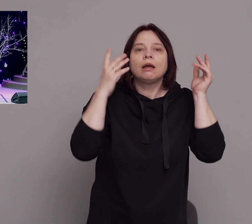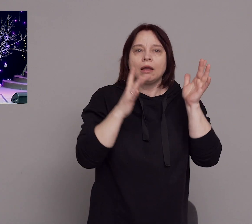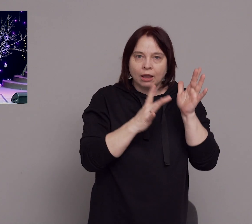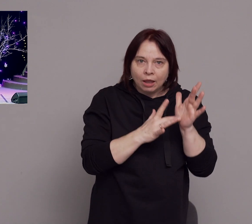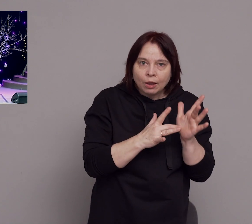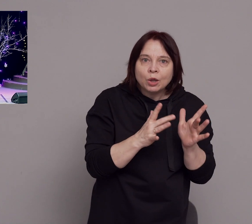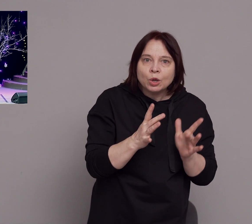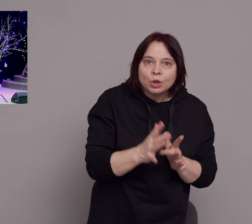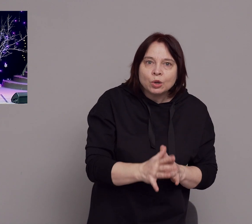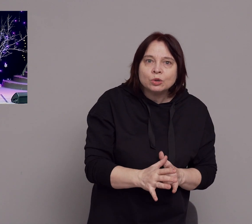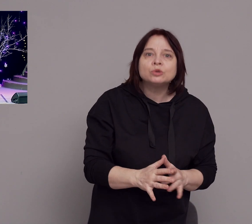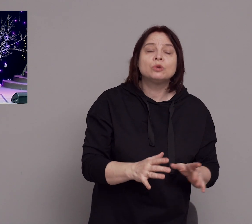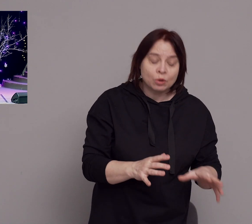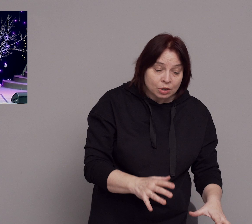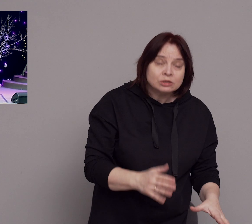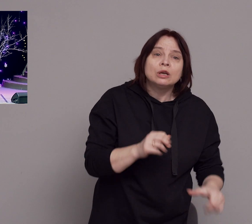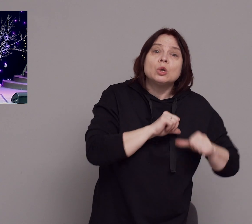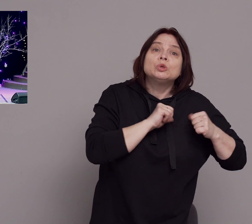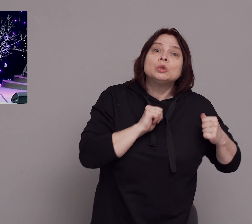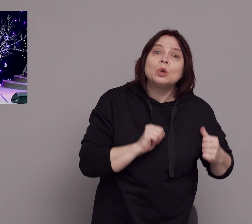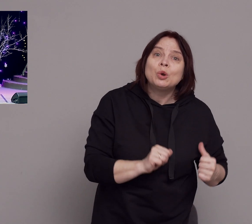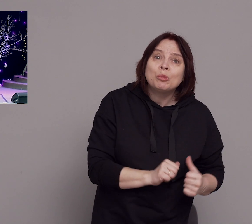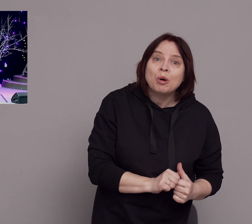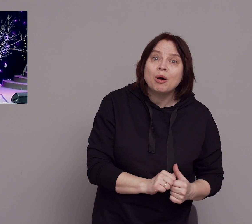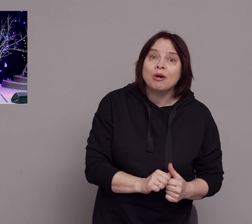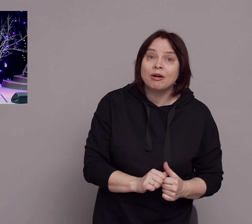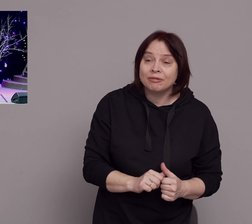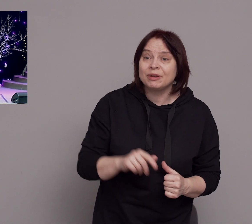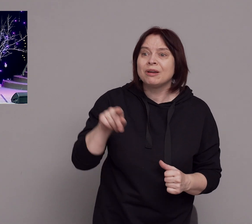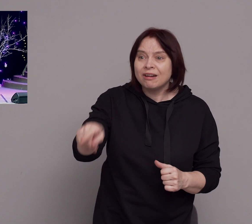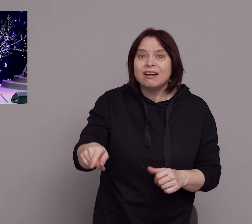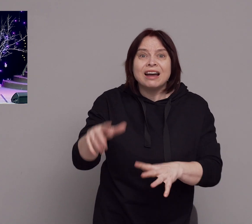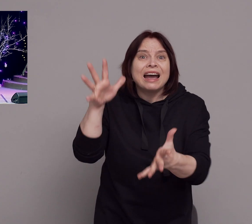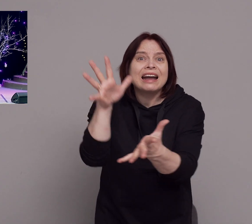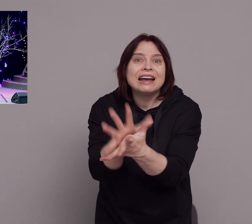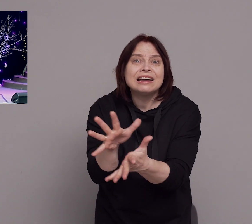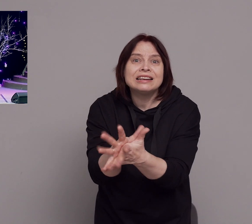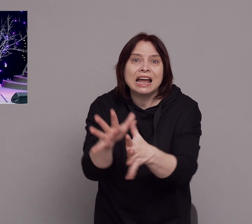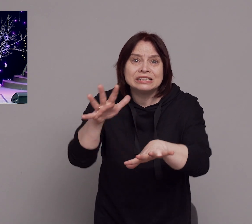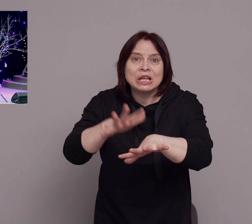прикоснется к тем частям нашей жизни, которые мы скрываем, к тем частям нашего сердца, нашей души, которые мы скрываем.